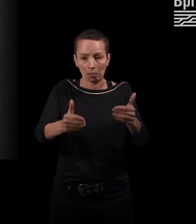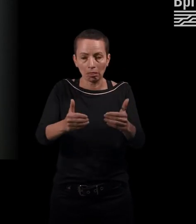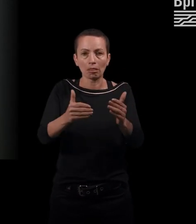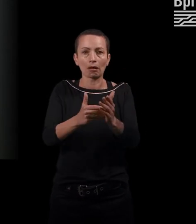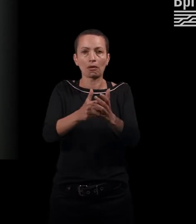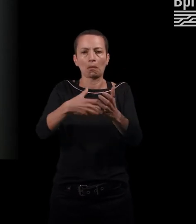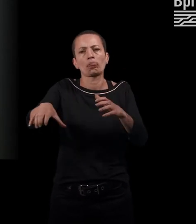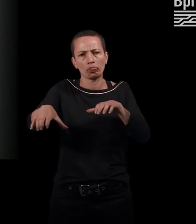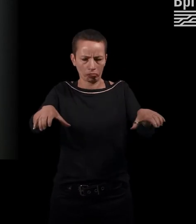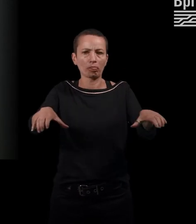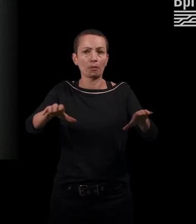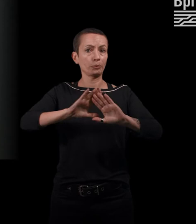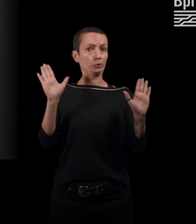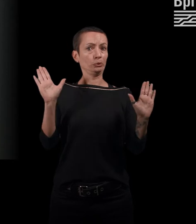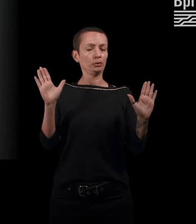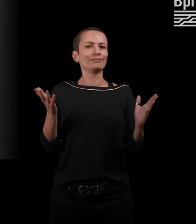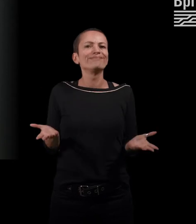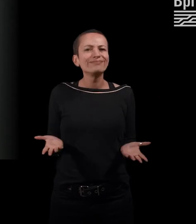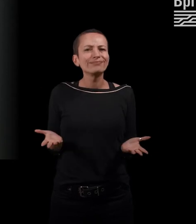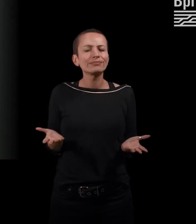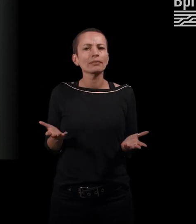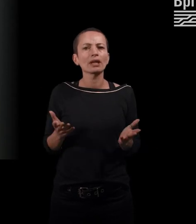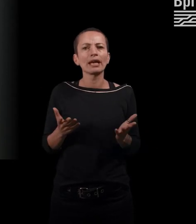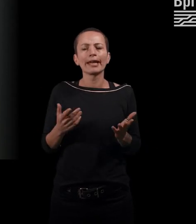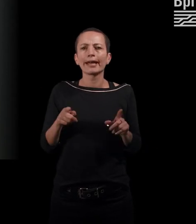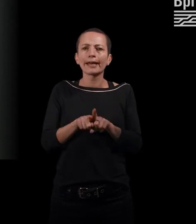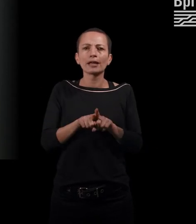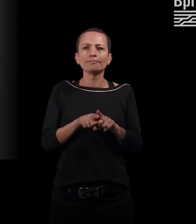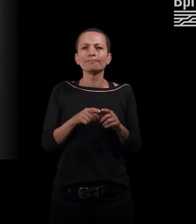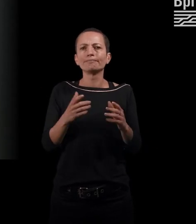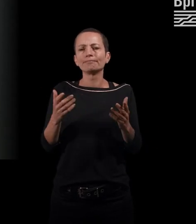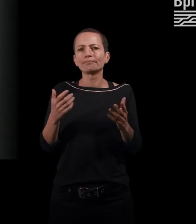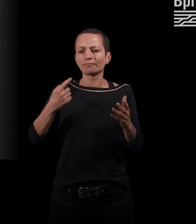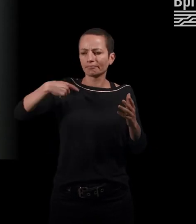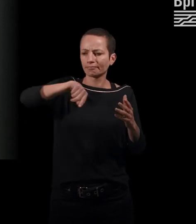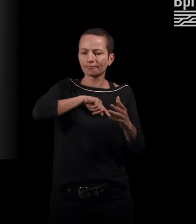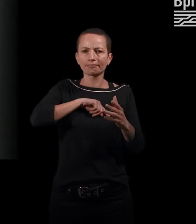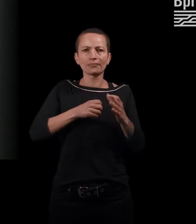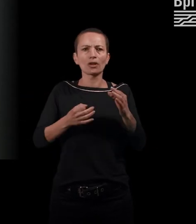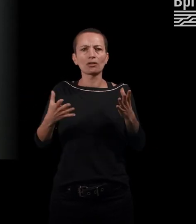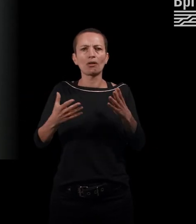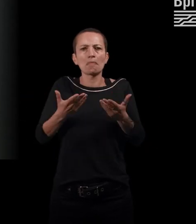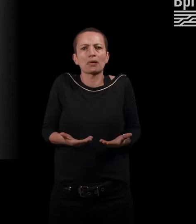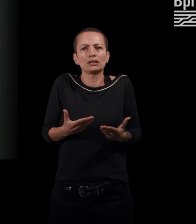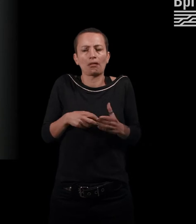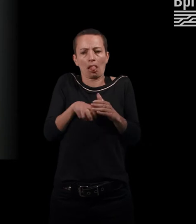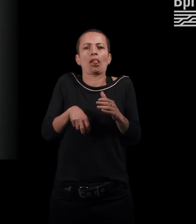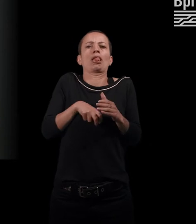s'est divisée et n'existe plus. Donc et on est enfermé du coup dans un présent.